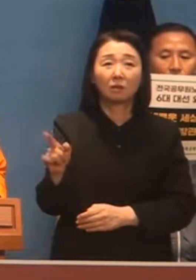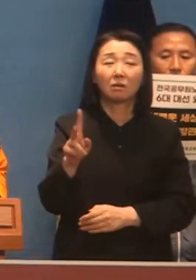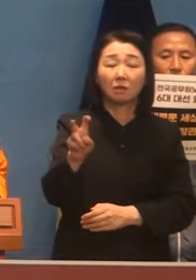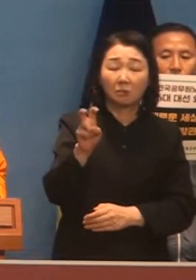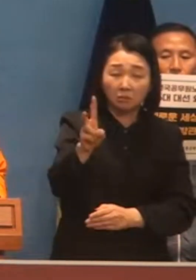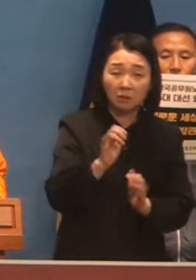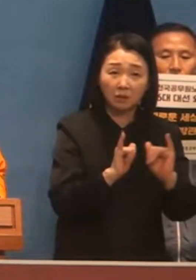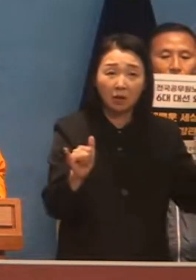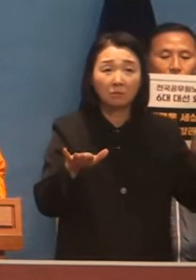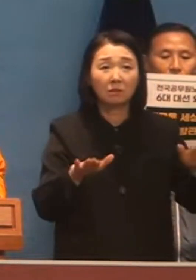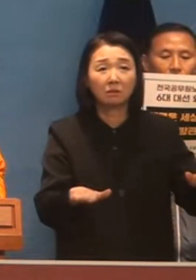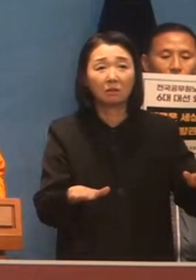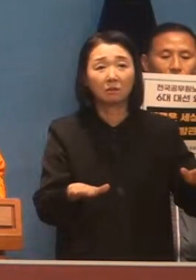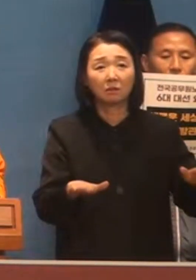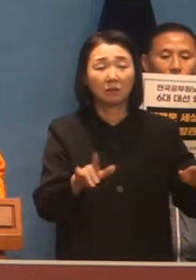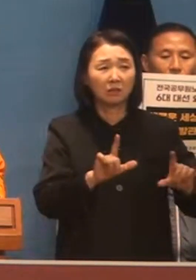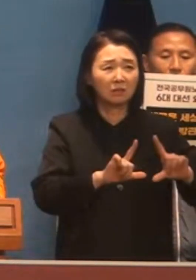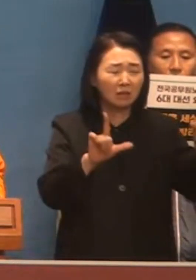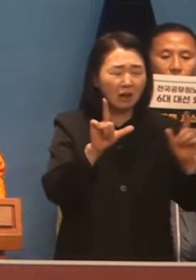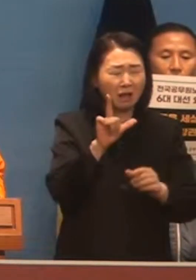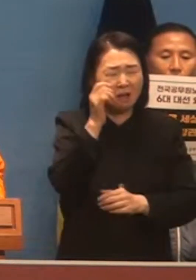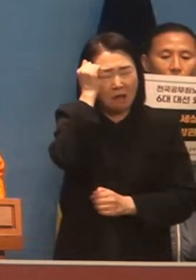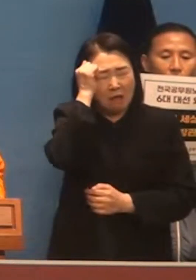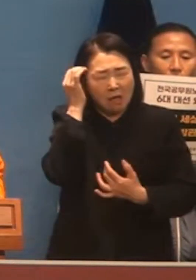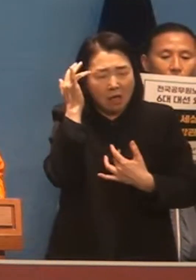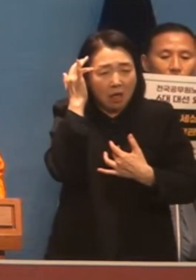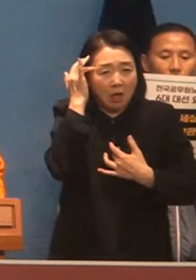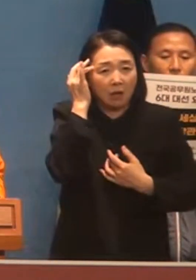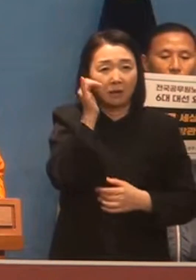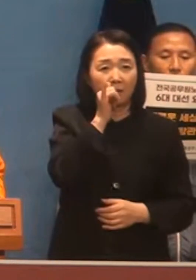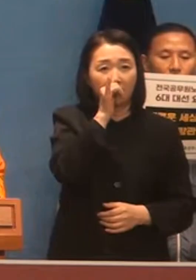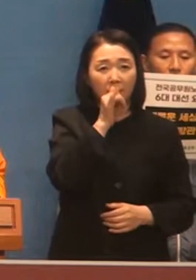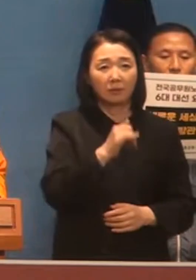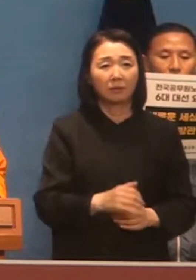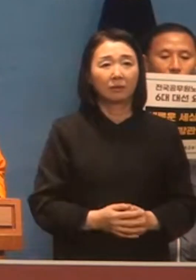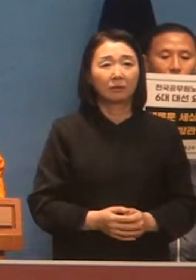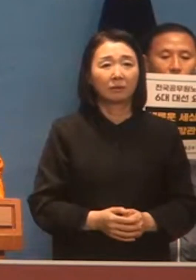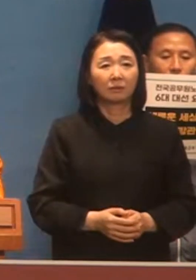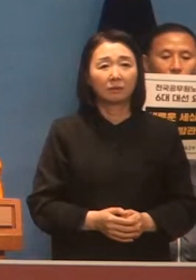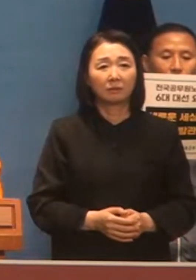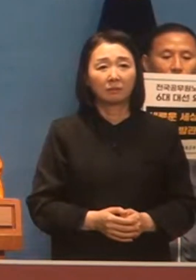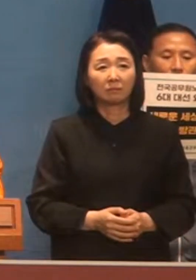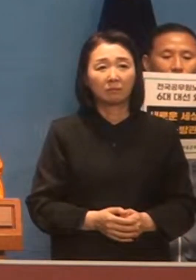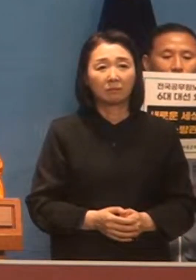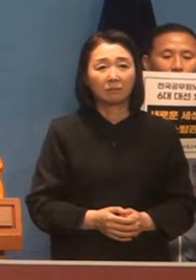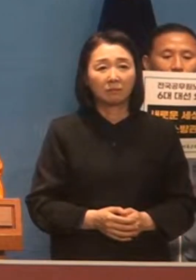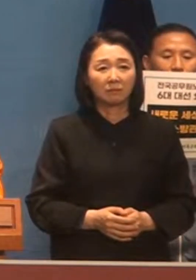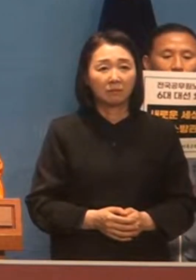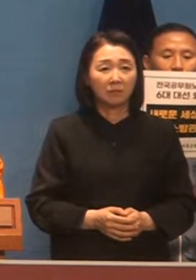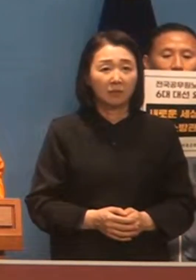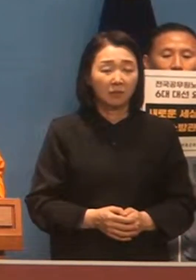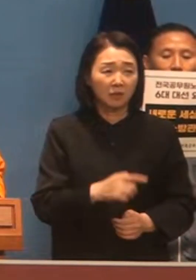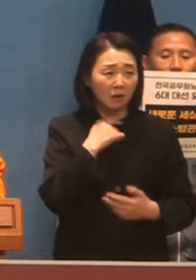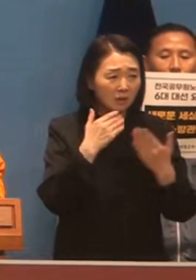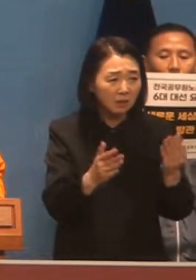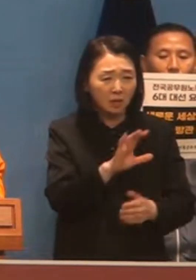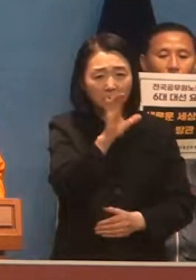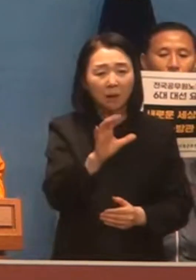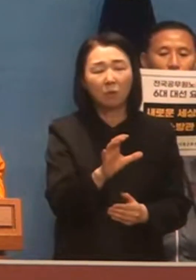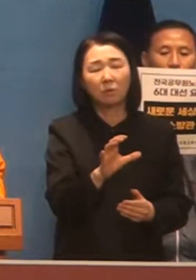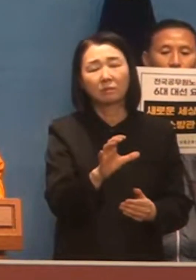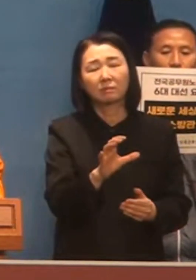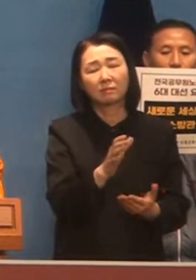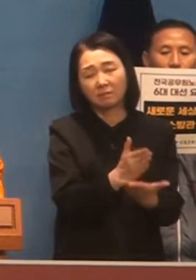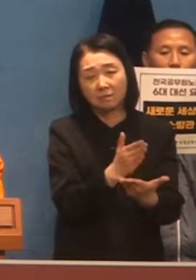소방관들도 지금도 그날의 악몽과 트라우마에 시달리고 있는 상황이다. 이와 같은 반복되는 희생과 부조리를 개선하기